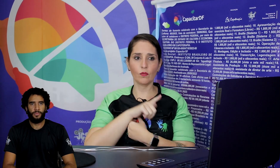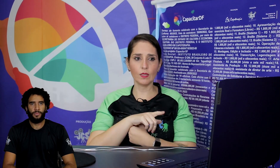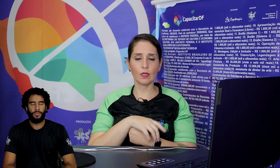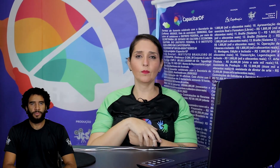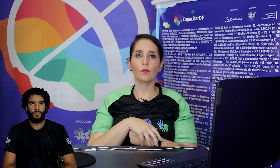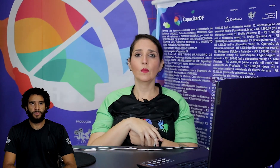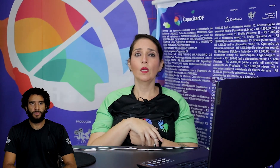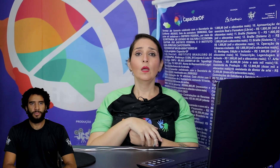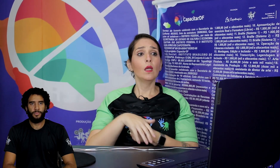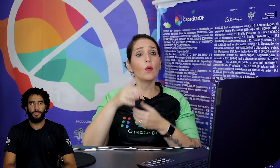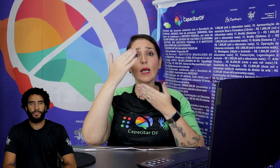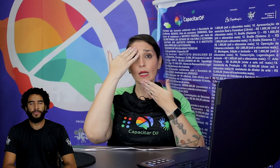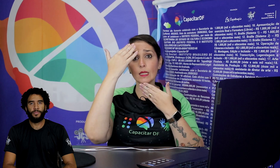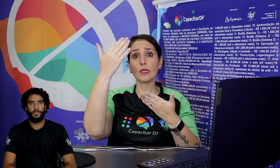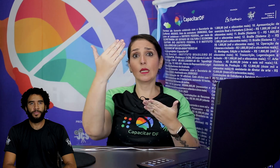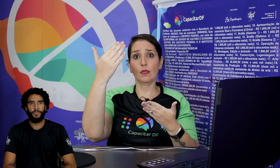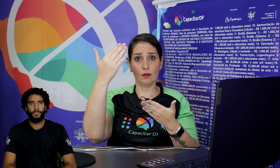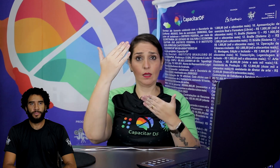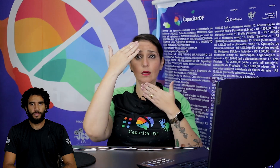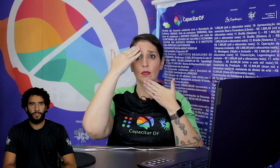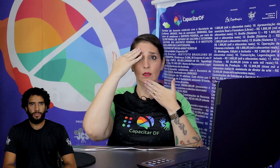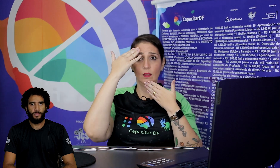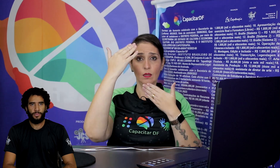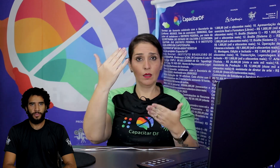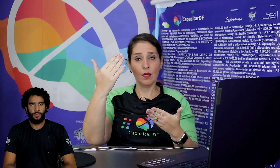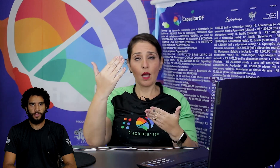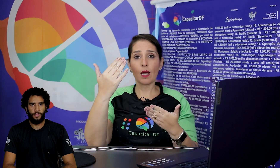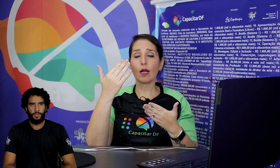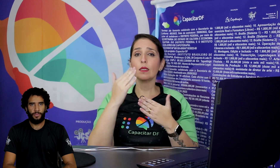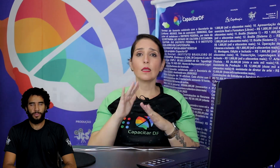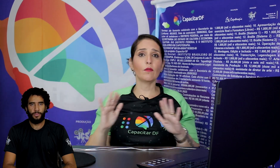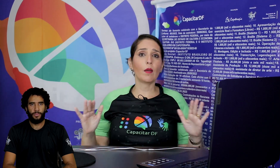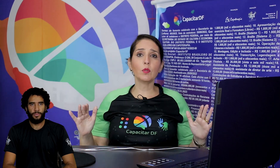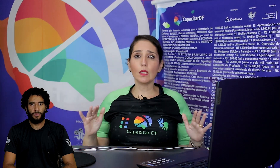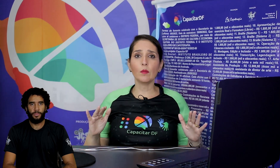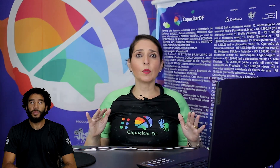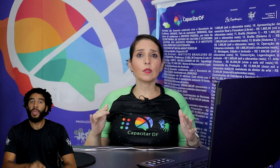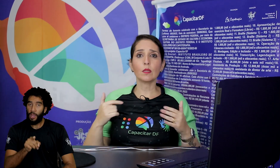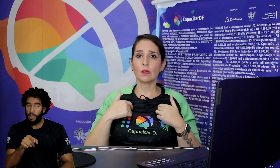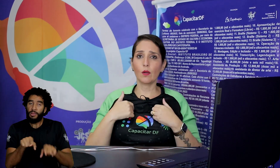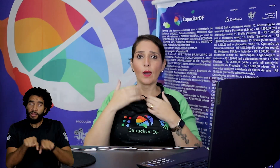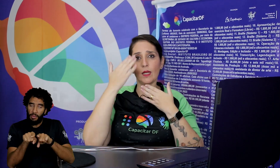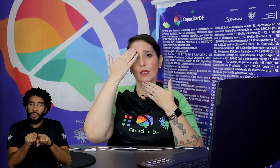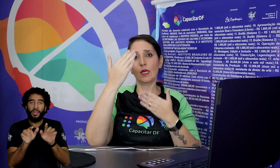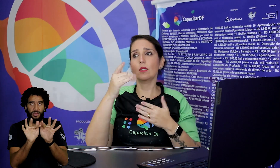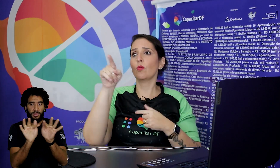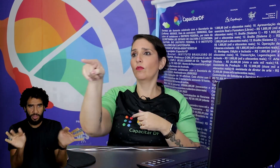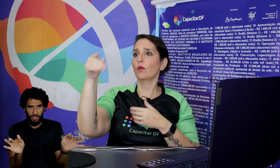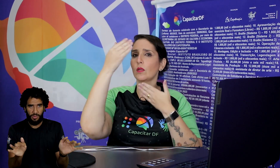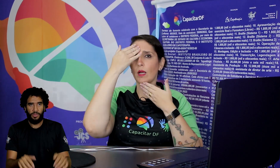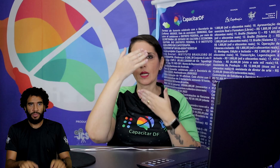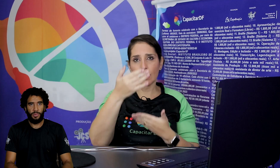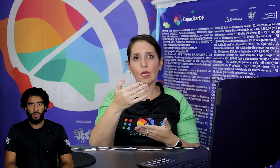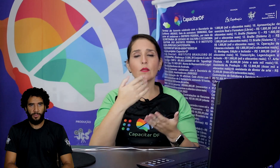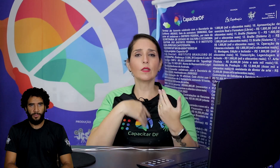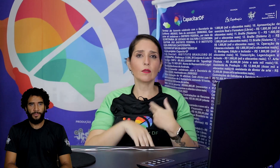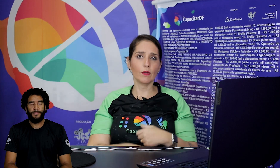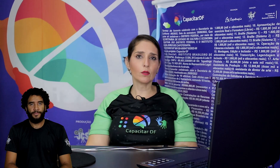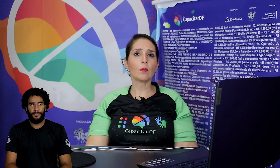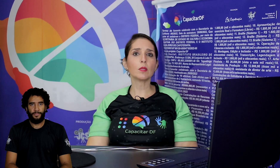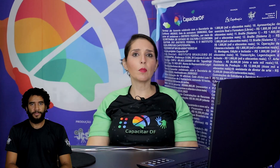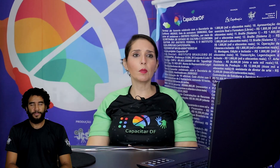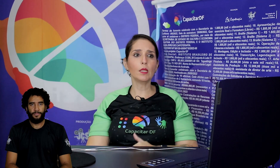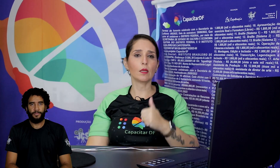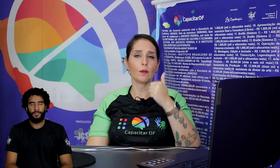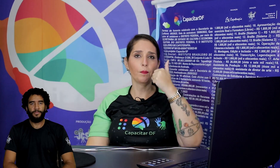que eu vou fazer. E o agradecer, né? Agradecer é verbo simples. Se eu agradeço ou fulano agradece, vai ser